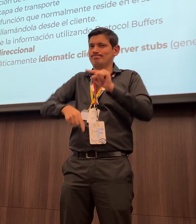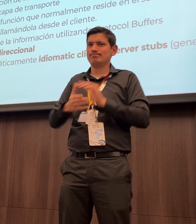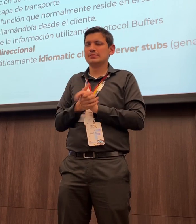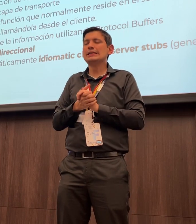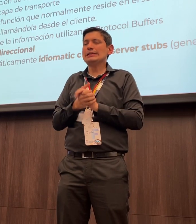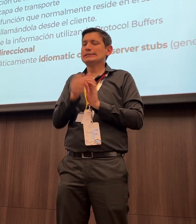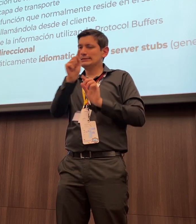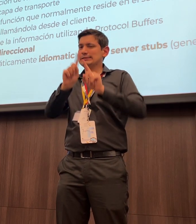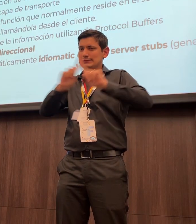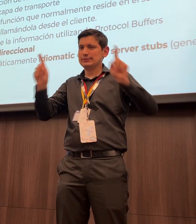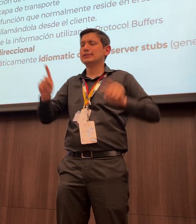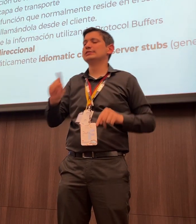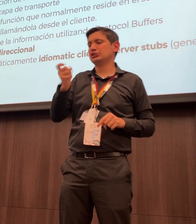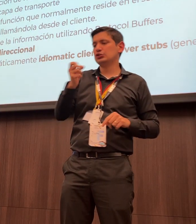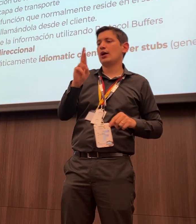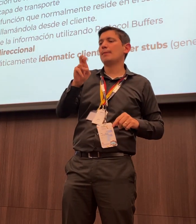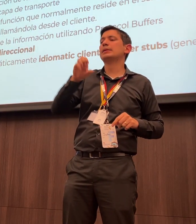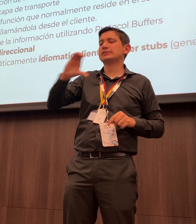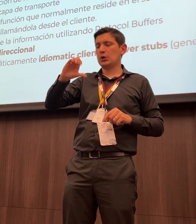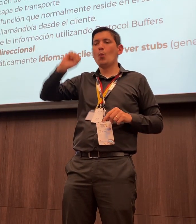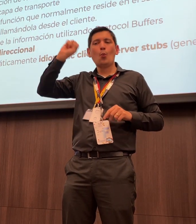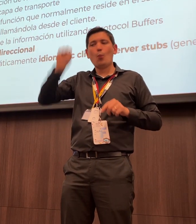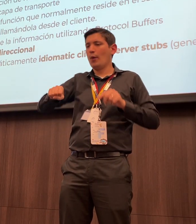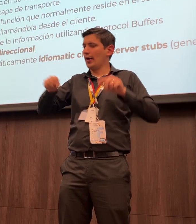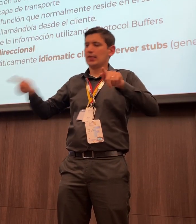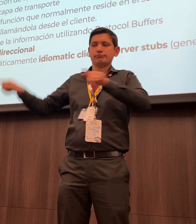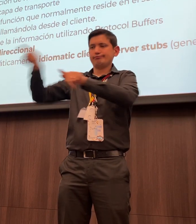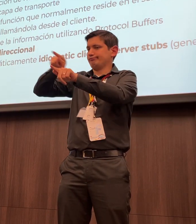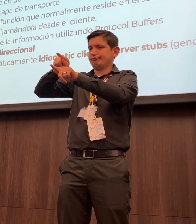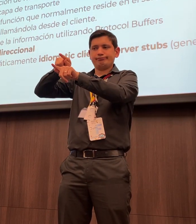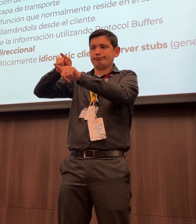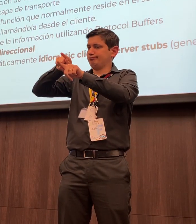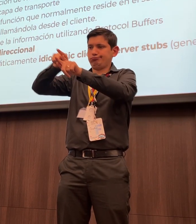principales diferencias con gRPC, que se para encima de HTTP 2.